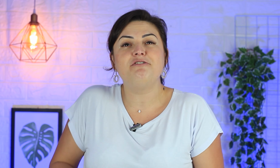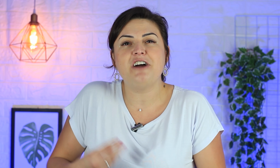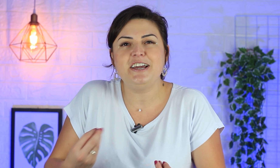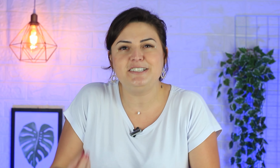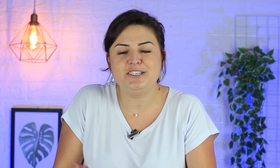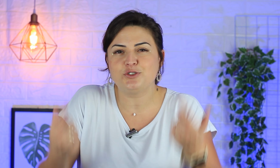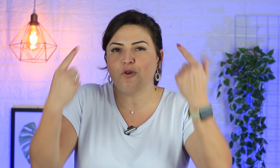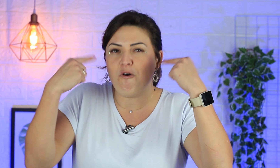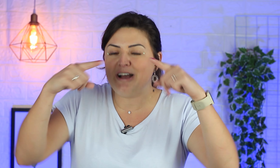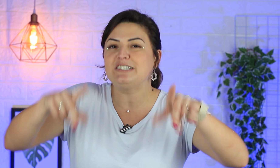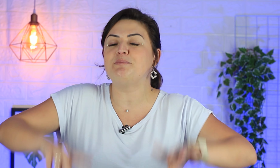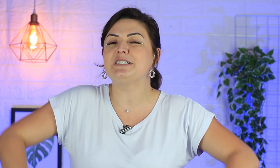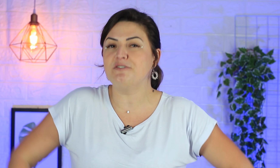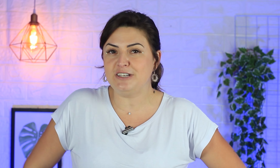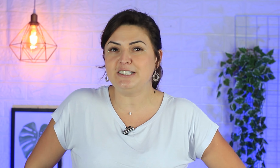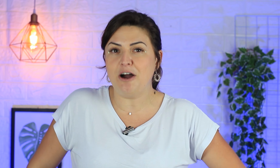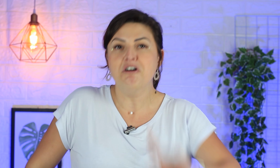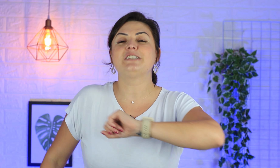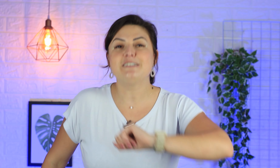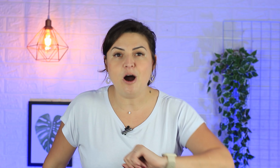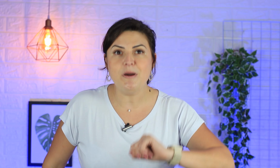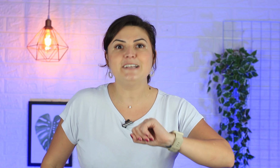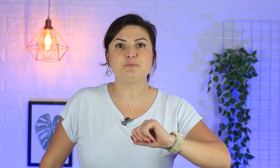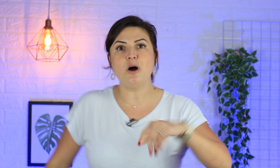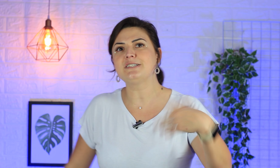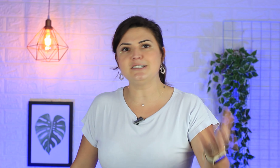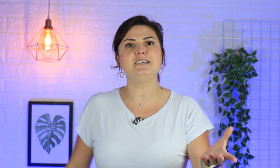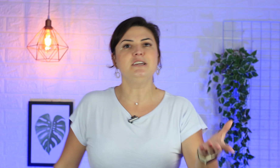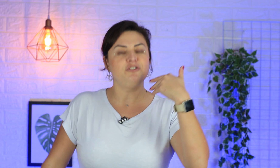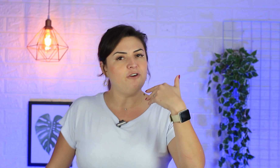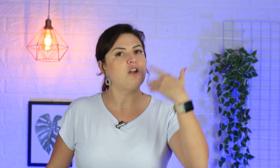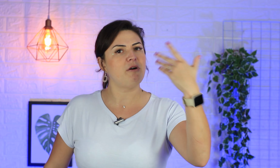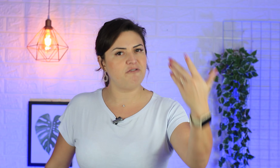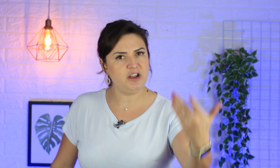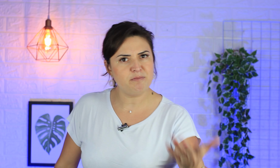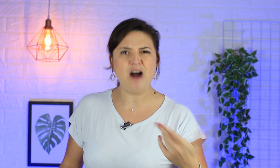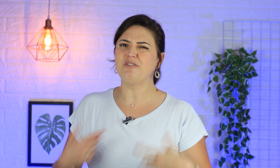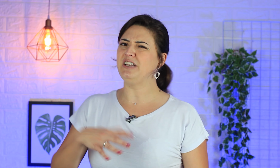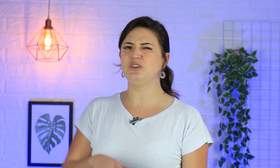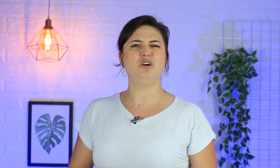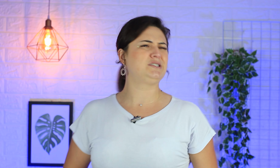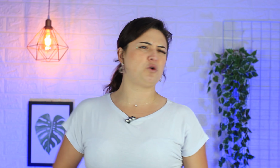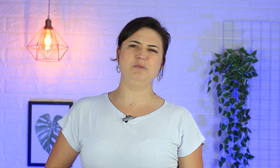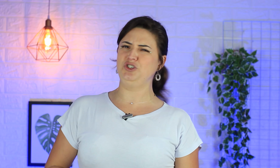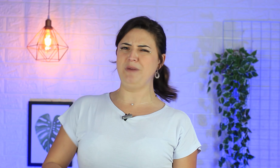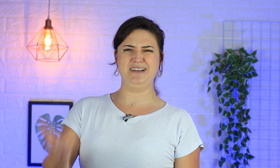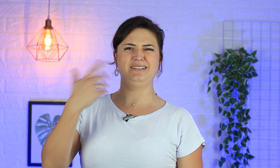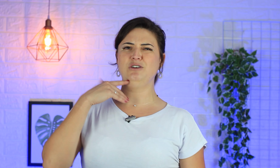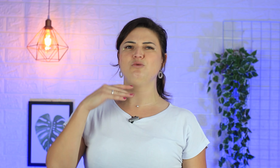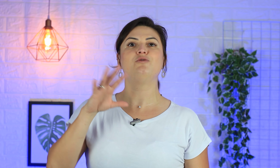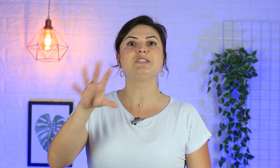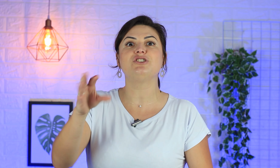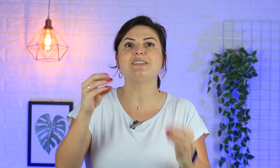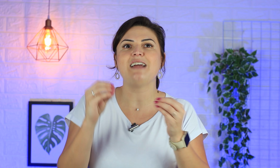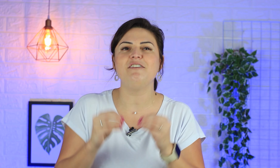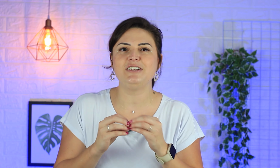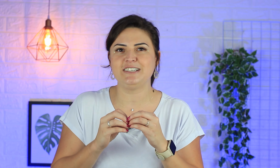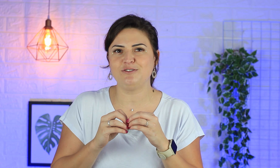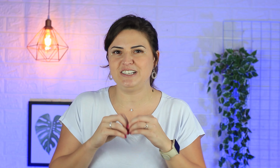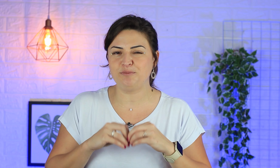faz isso com essa expressão facial. Você dá uma resposta assim, de forma verbal e fala, nossa, eu comi demais. Não, você já tá fazendo a